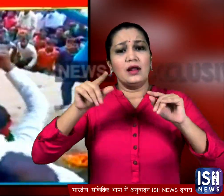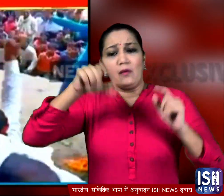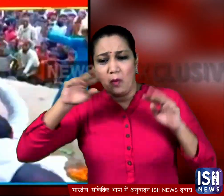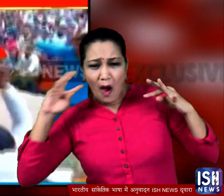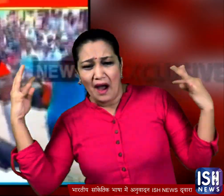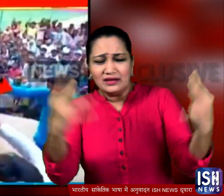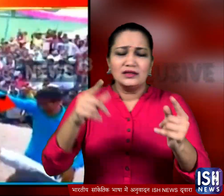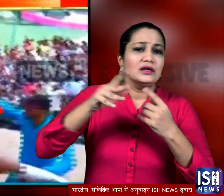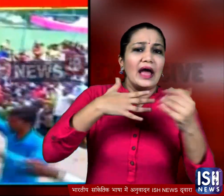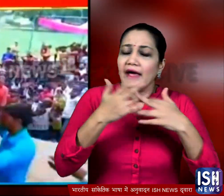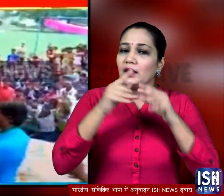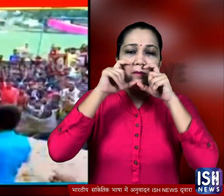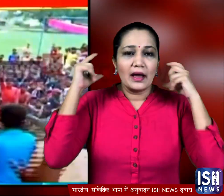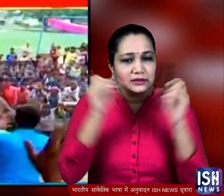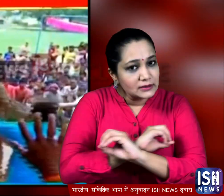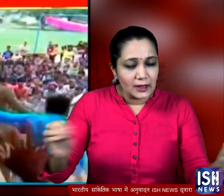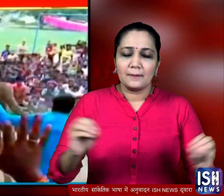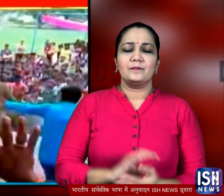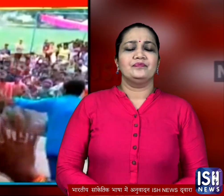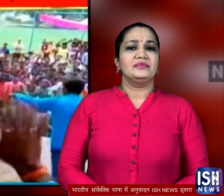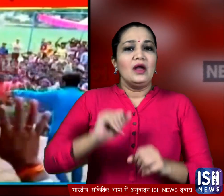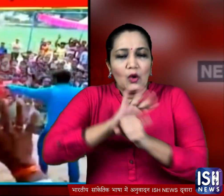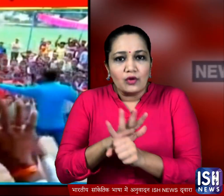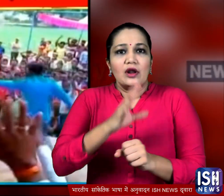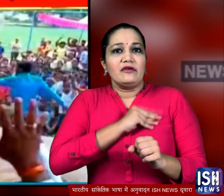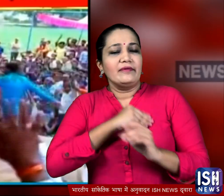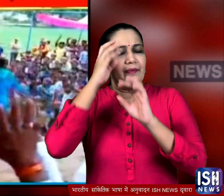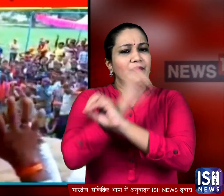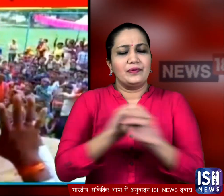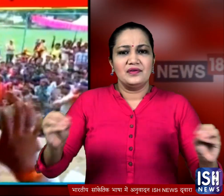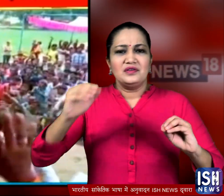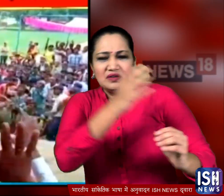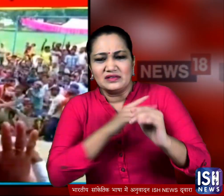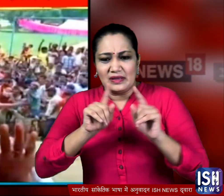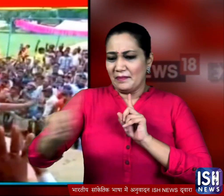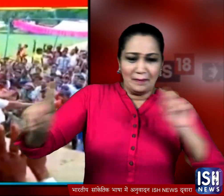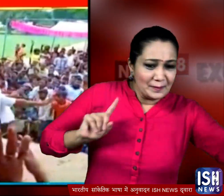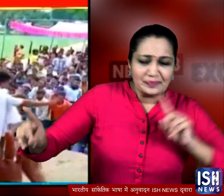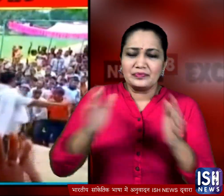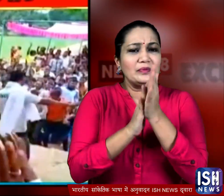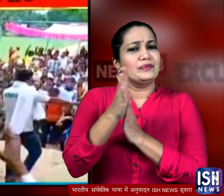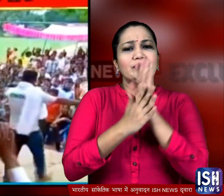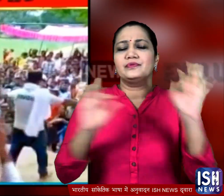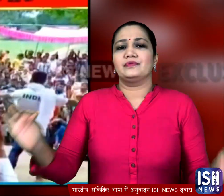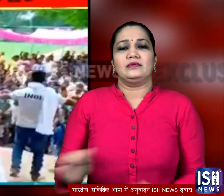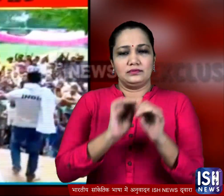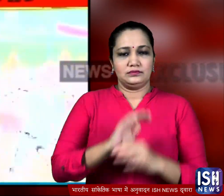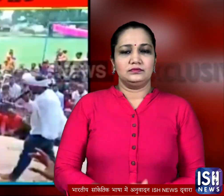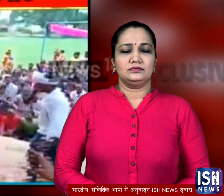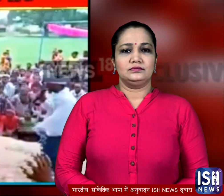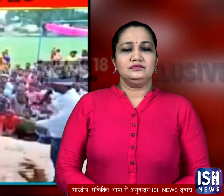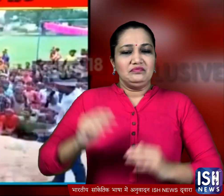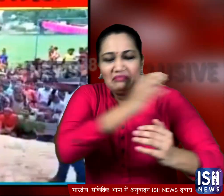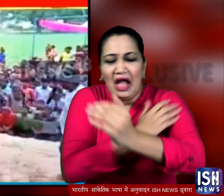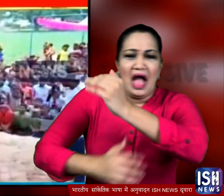हो या दर्शक, किसी के चेहरे पर न मास्क दिखा न कोरोना का खौफ। एक दूसरे से जरूरी दूरी बनाने की तो किसी ने जरूरत ही नहीं